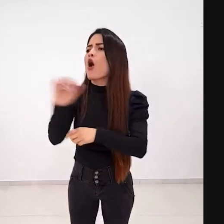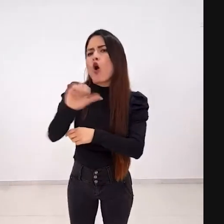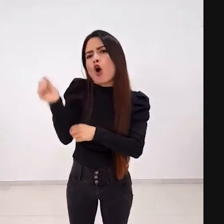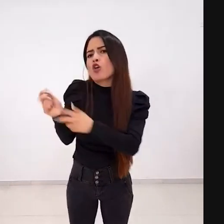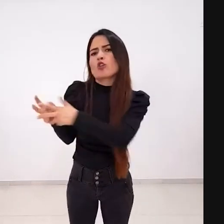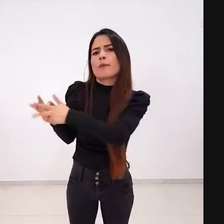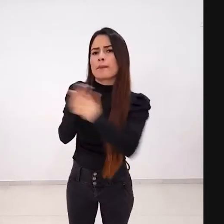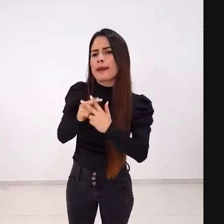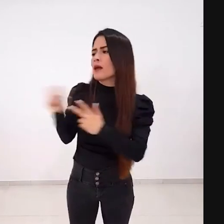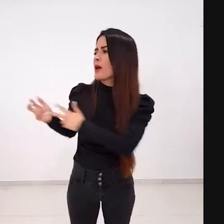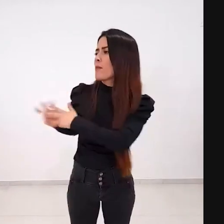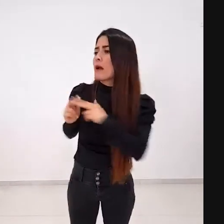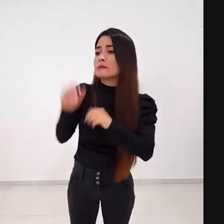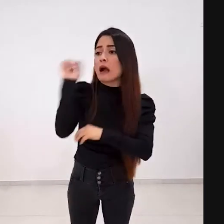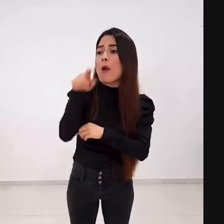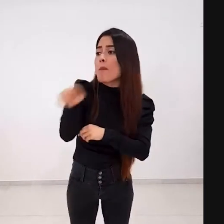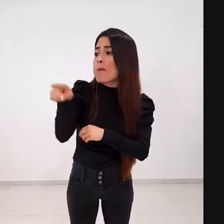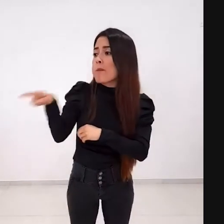este orden